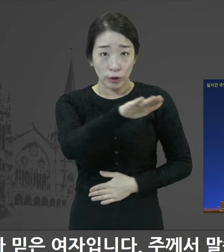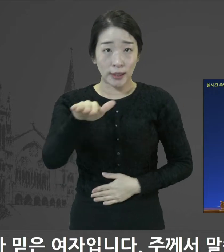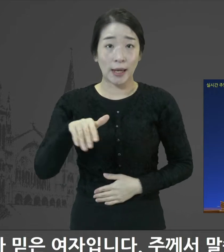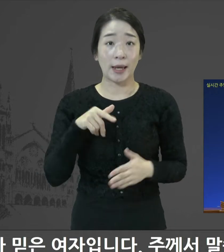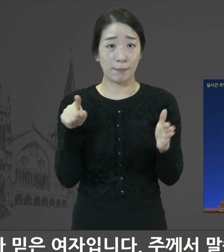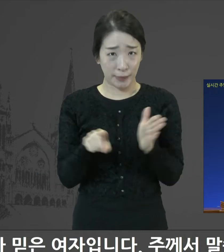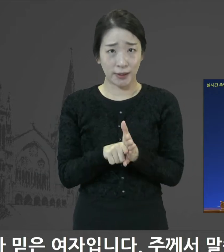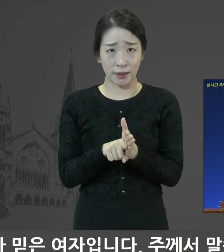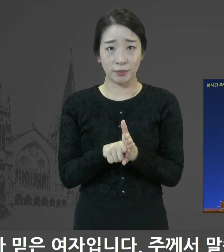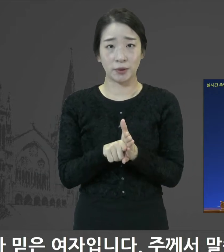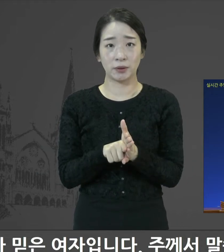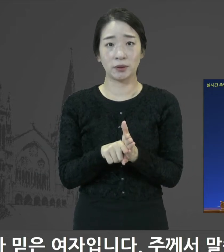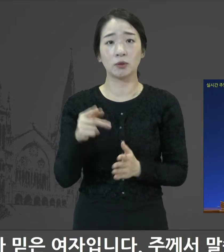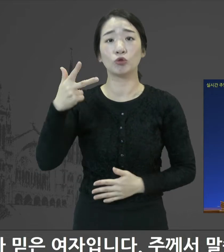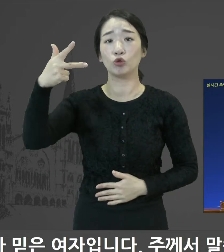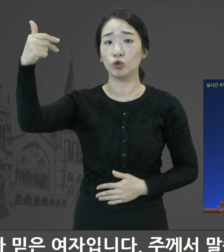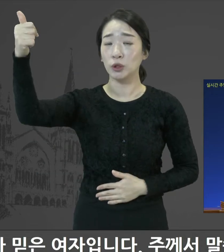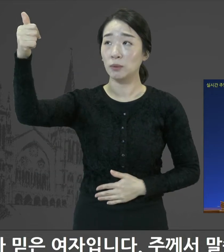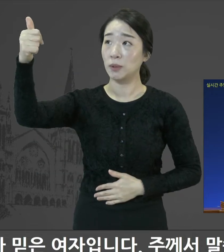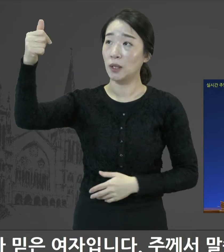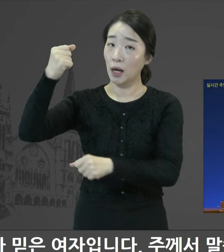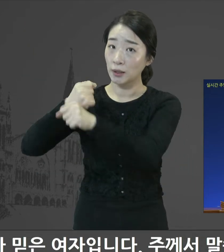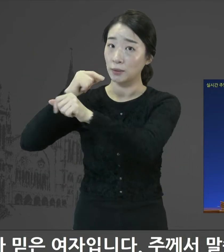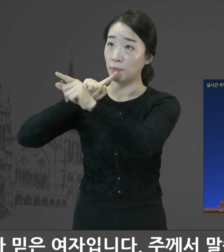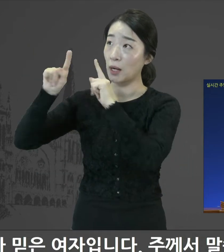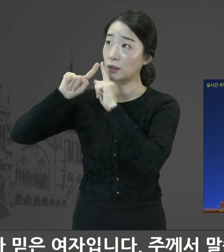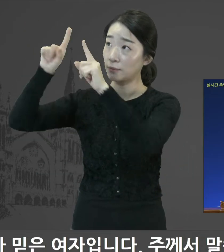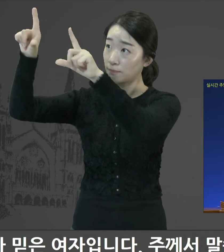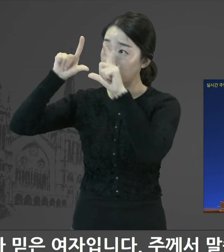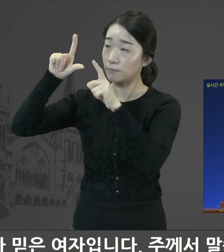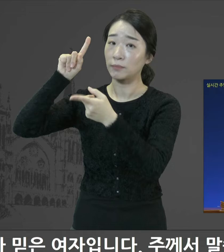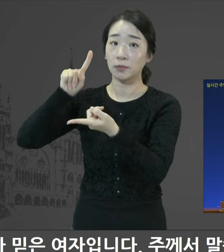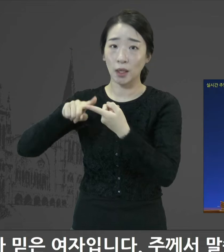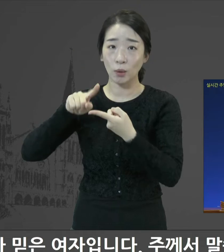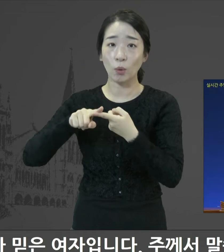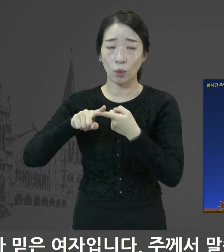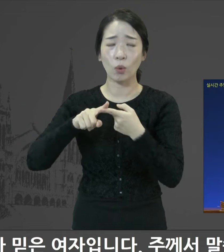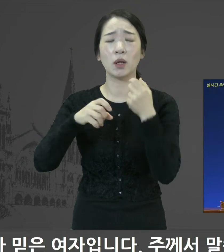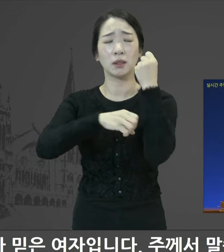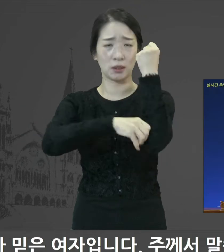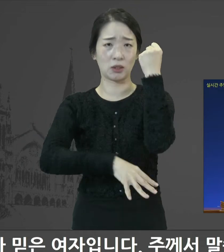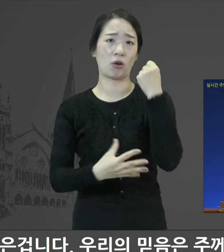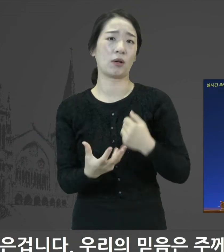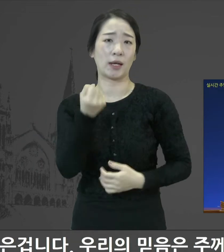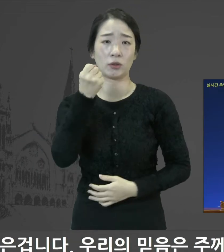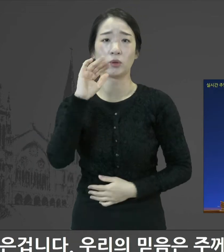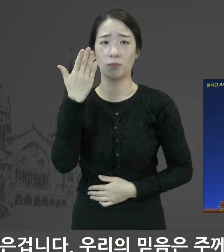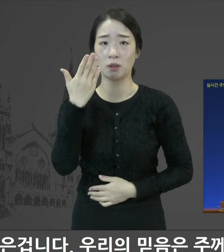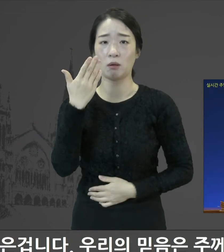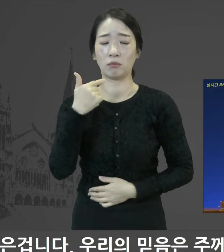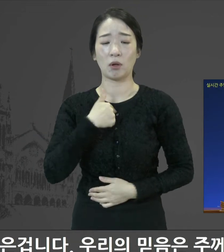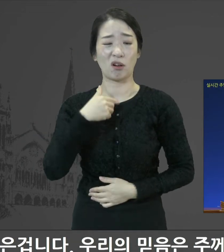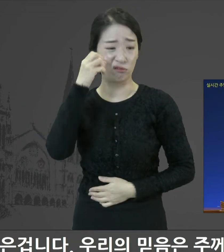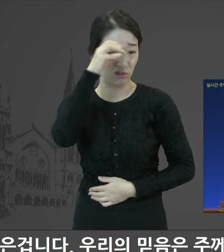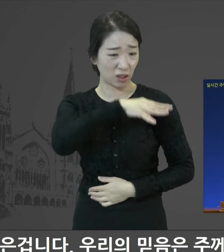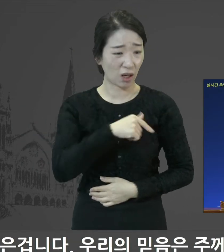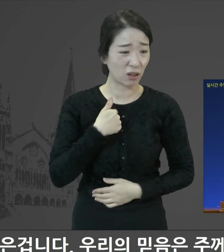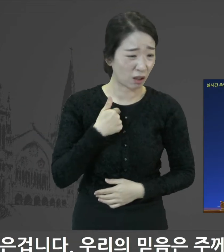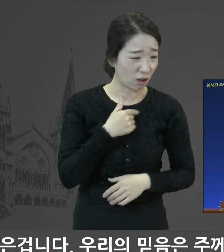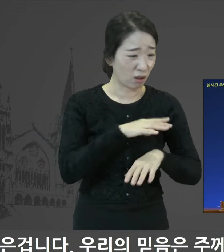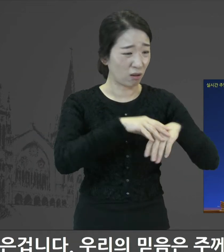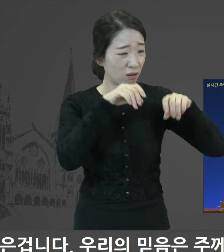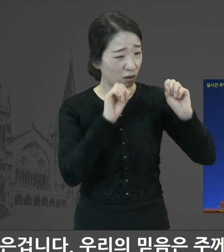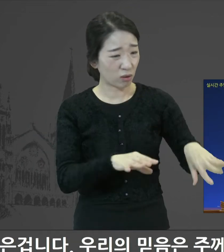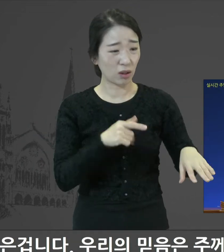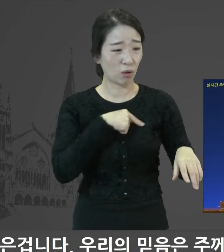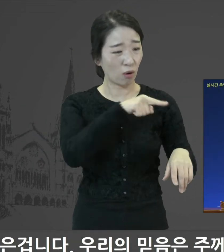믿음은 주께서 하신 말씀에 근거하고 있어야 됩니다. 우리가 헛것 가지고 나의 믿음 그 위에